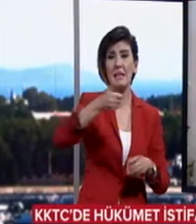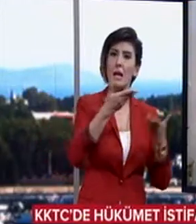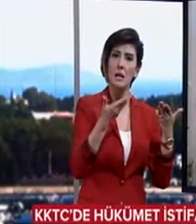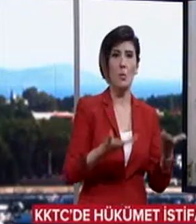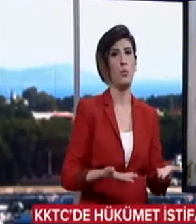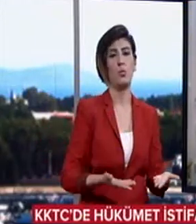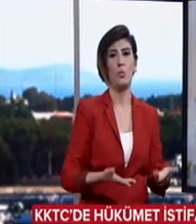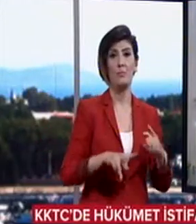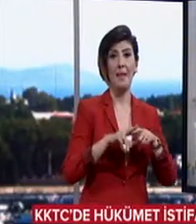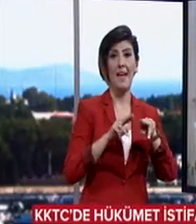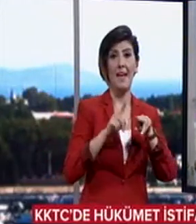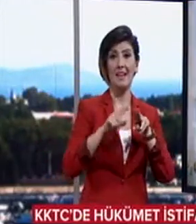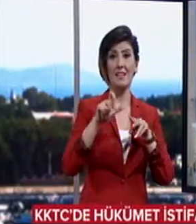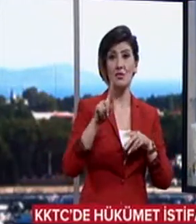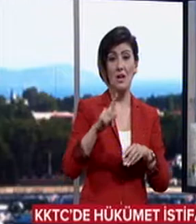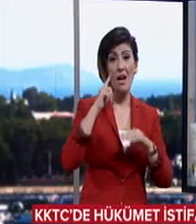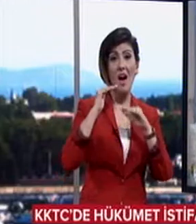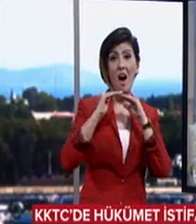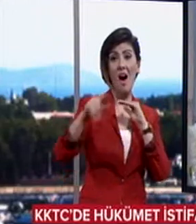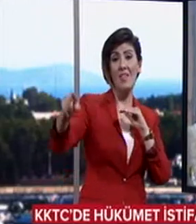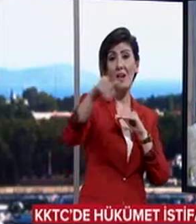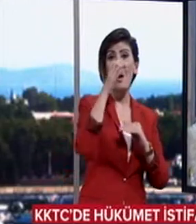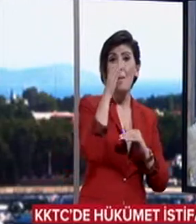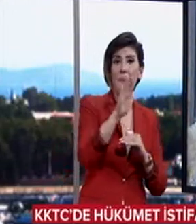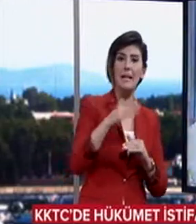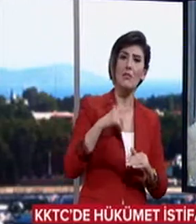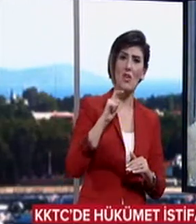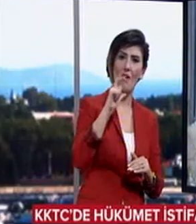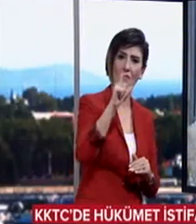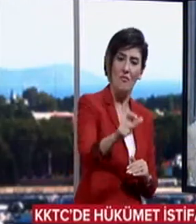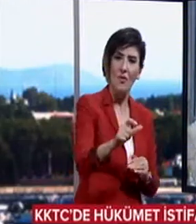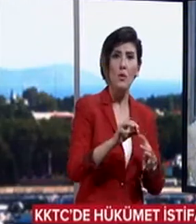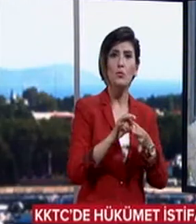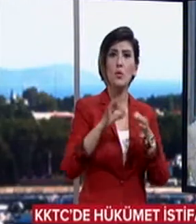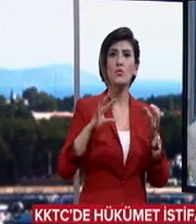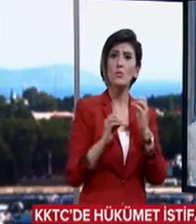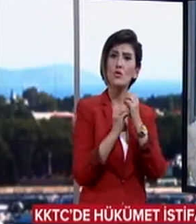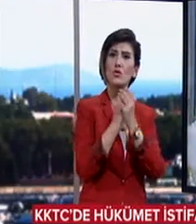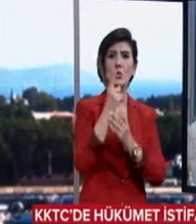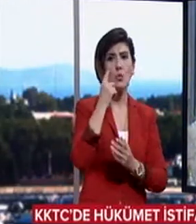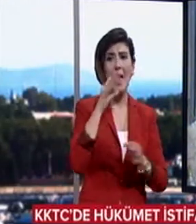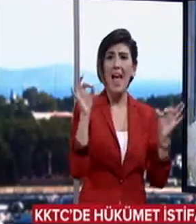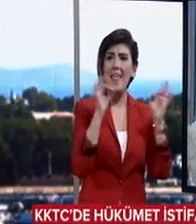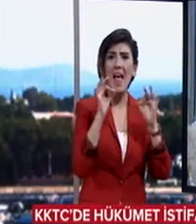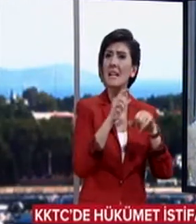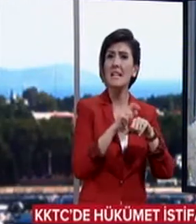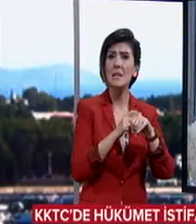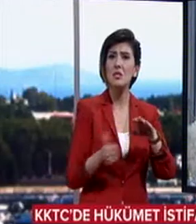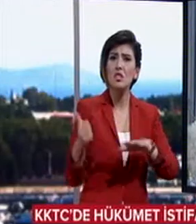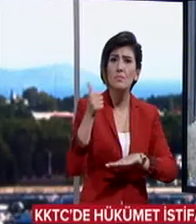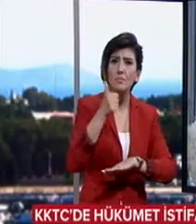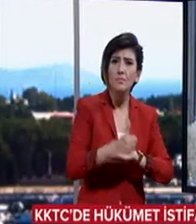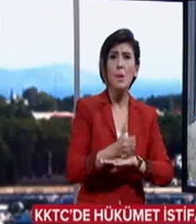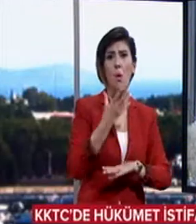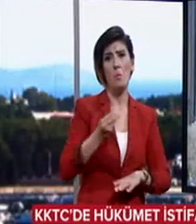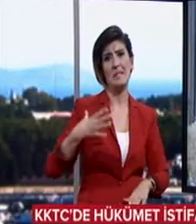liderlerini kabul etti. Akıncı, halkın beklentilerine yanıt verecek, çözüm üretecek bir hükümetin en erken zamanda iş